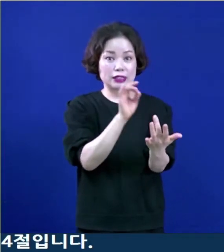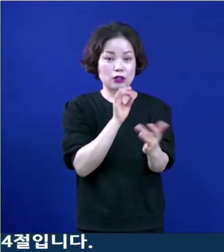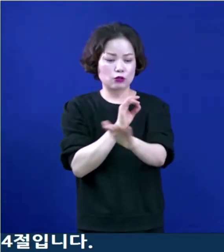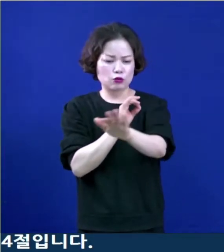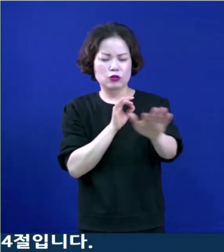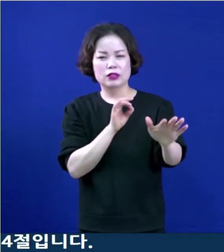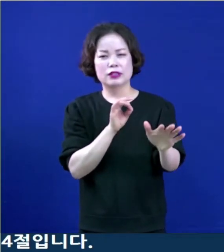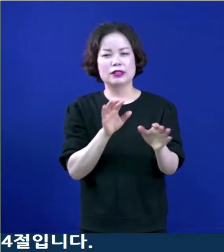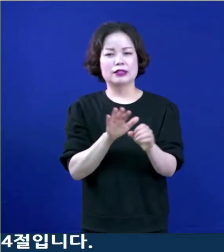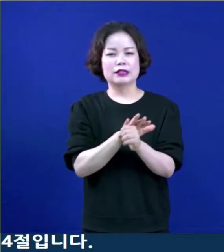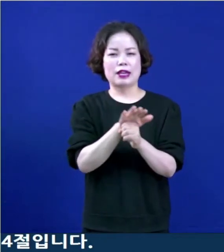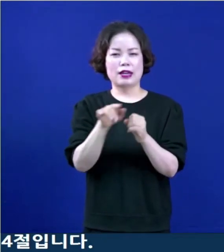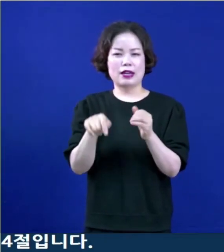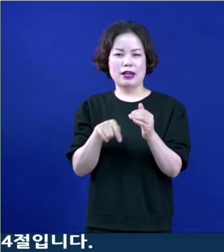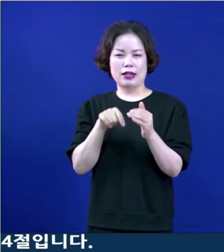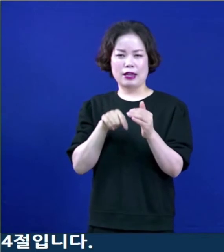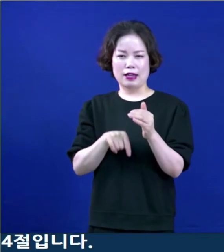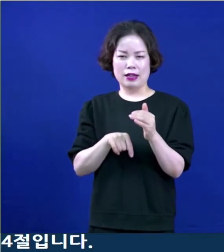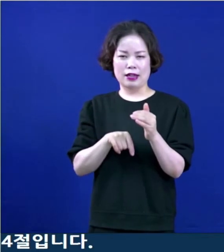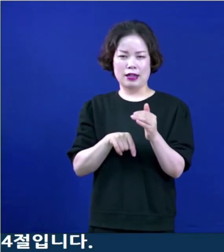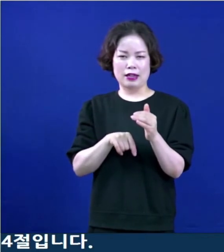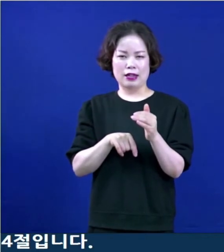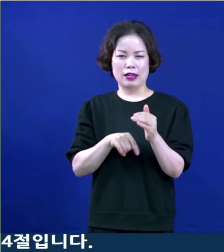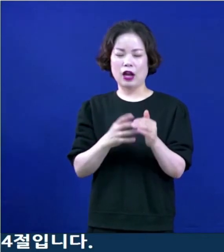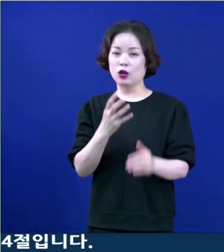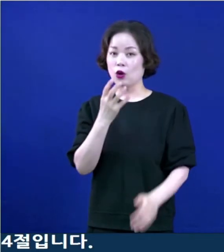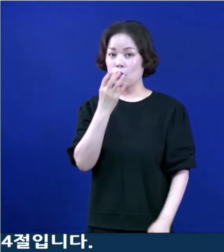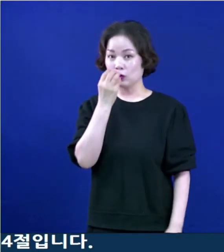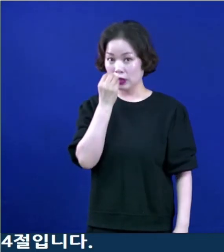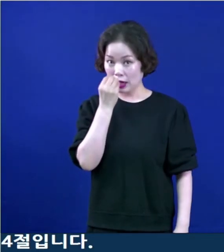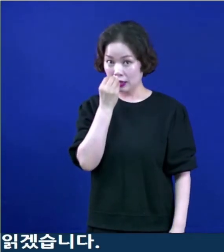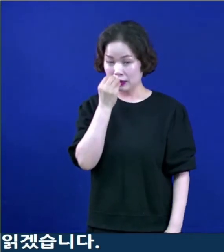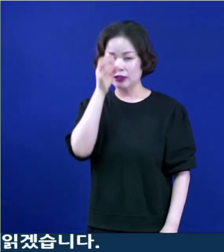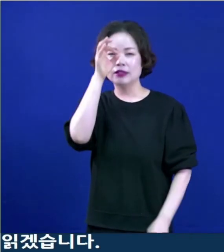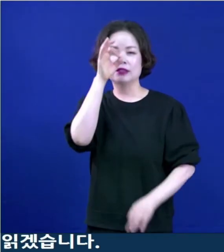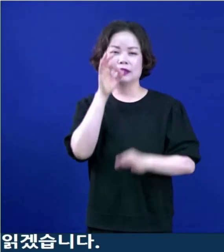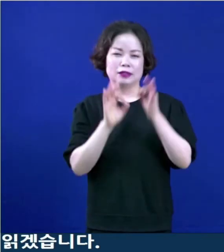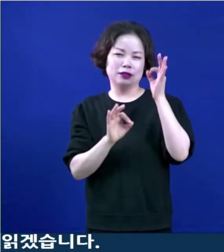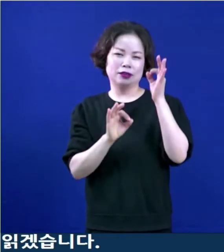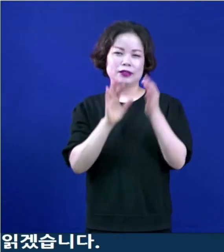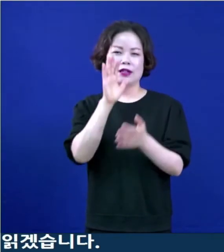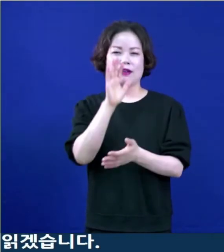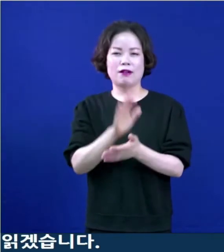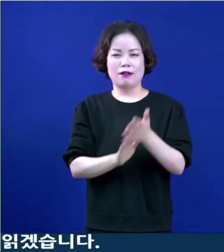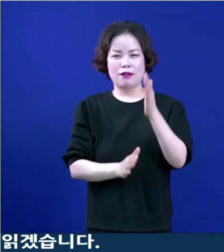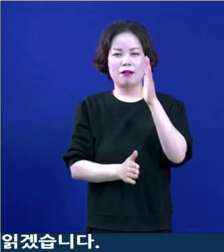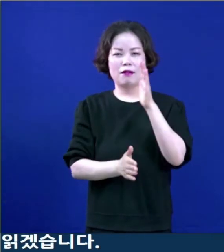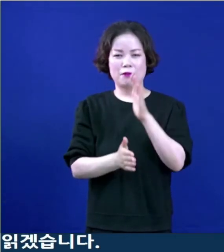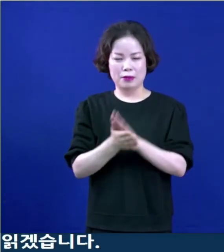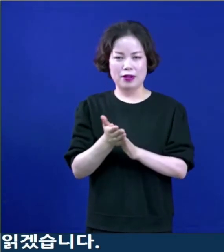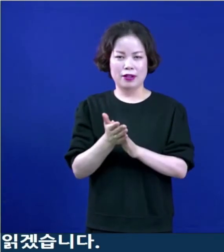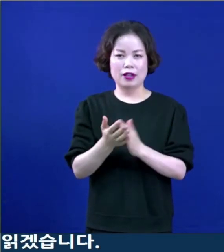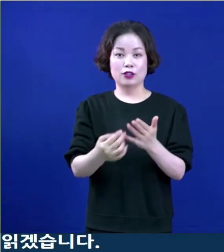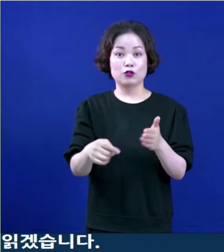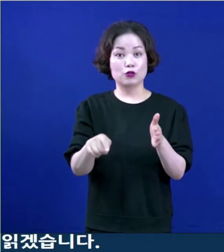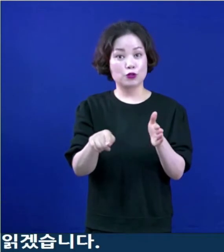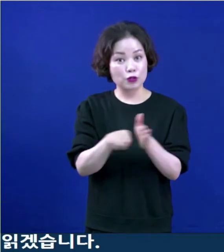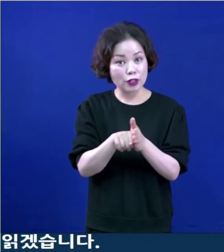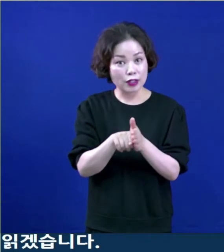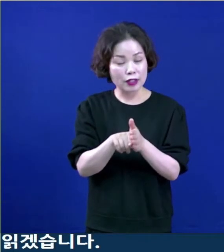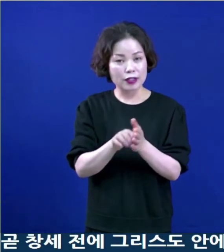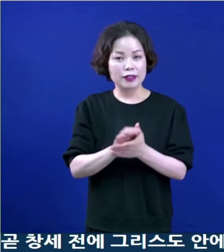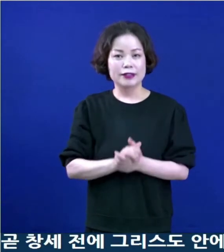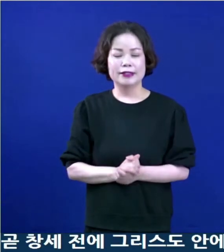사랑 안에서 그 앞에 거룩하고 흠이 없게 하시려고. 이